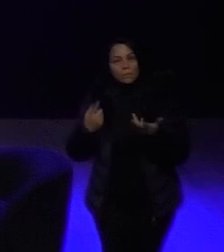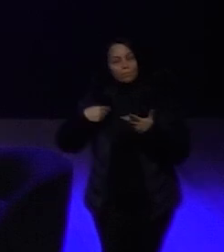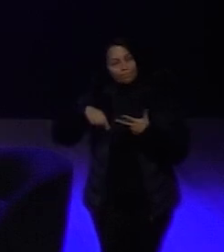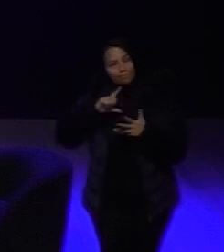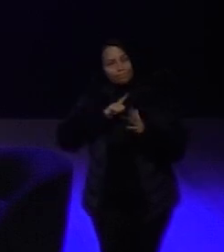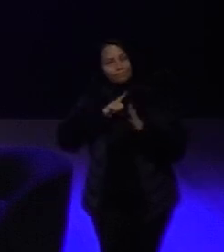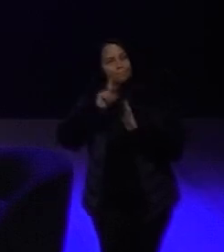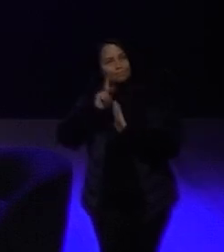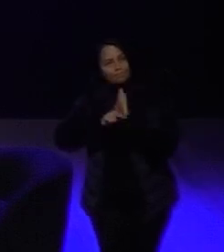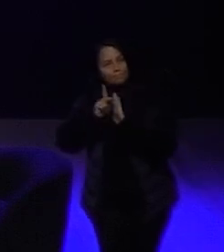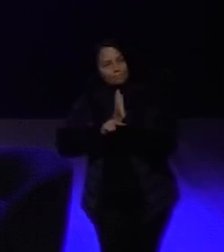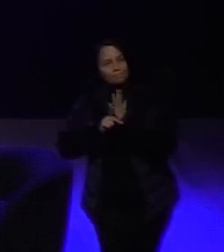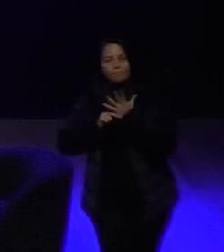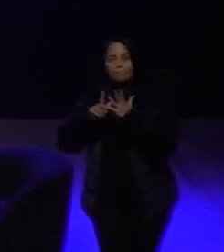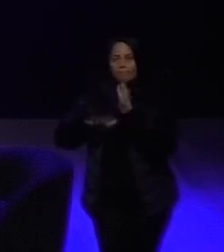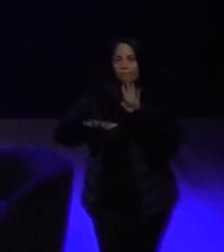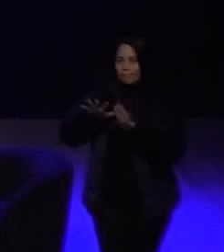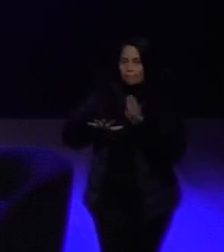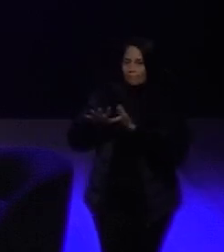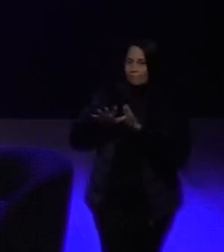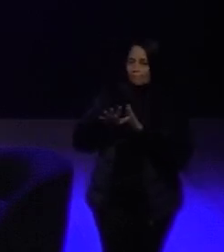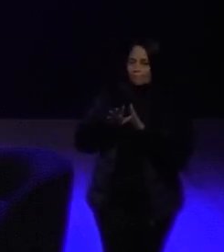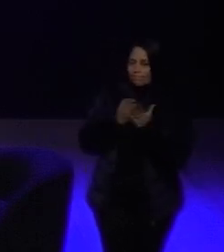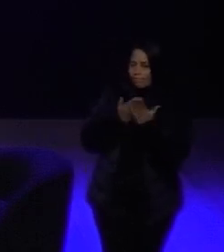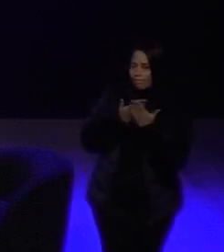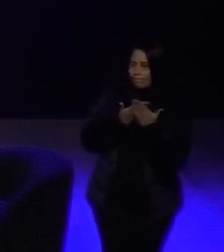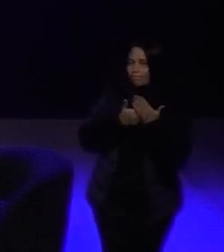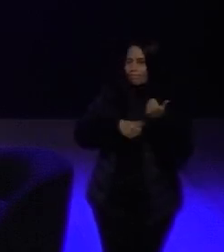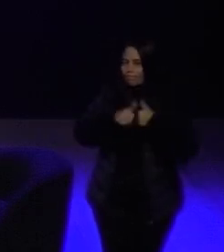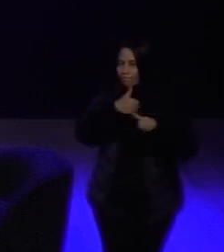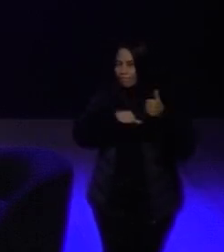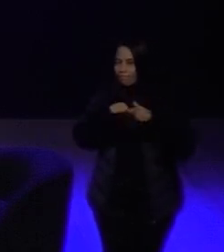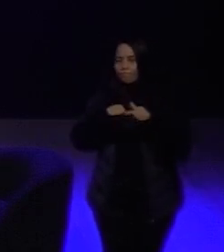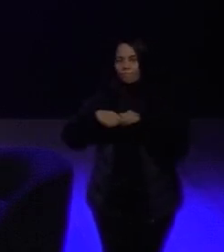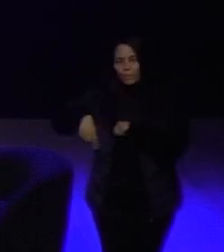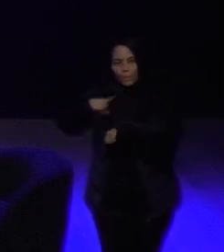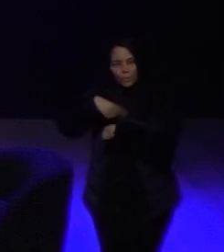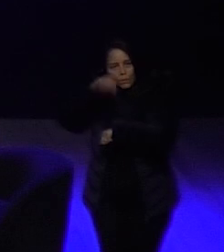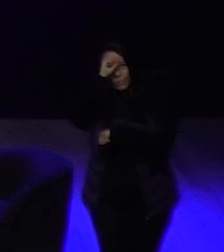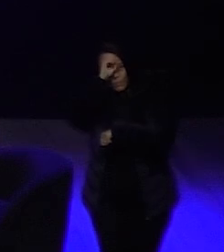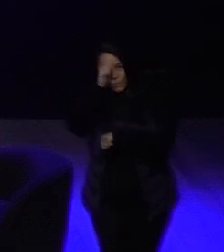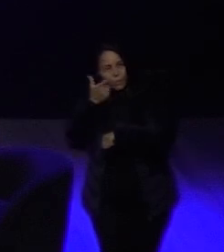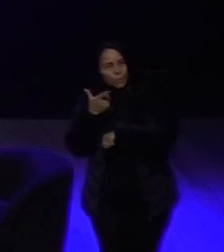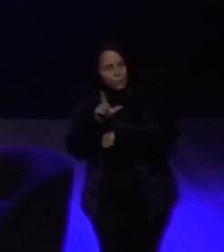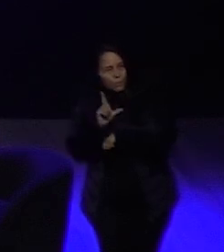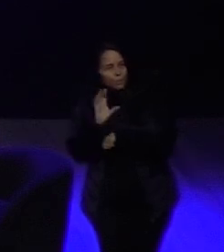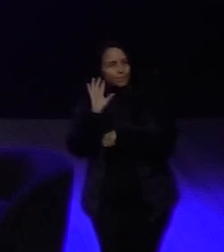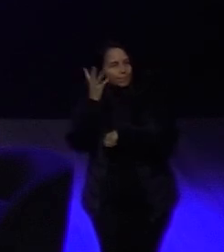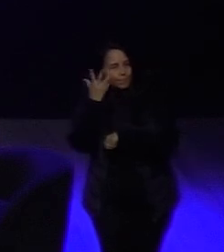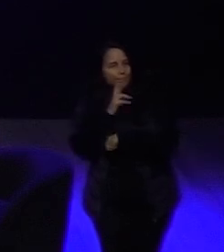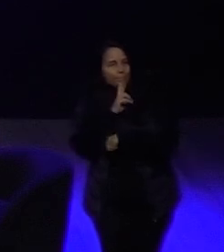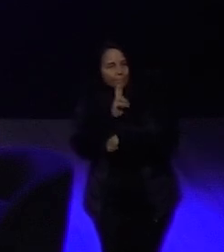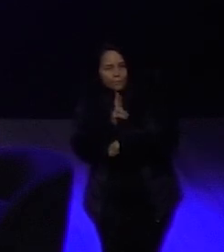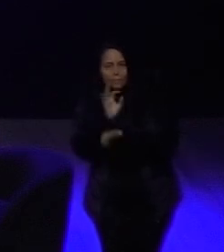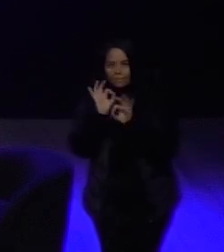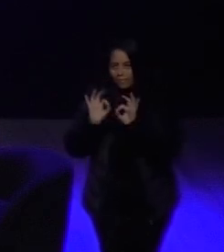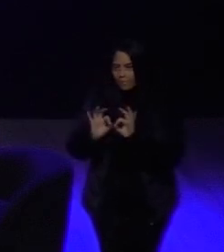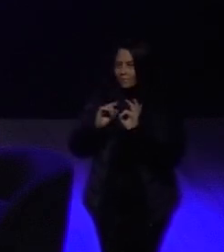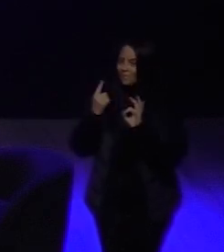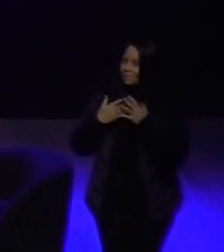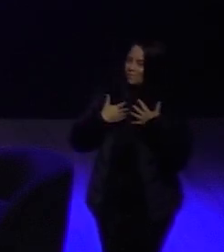processos a gente acaba fazendo algum balanço, né, disso tudo. Muitas lições foram aprendidas, os resultados, obviamente, a gente sempre fica muito